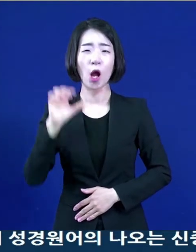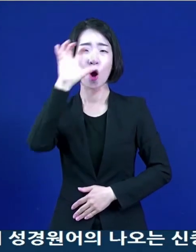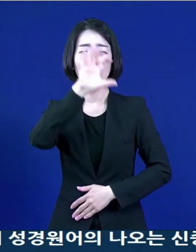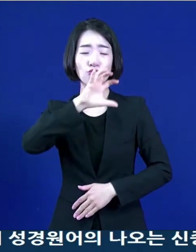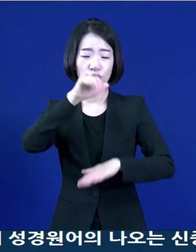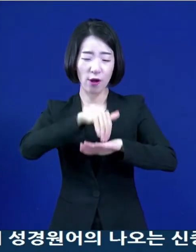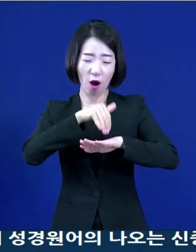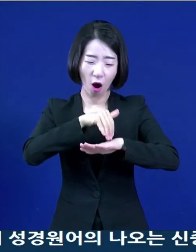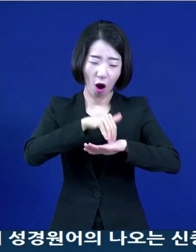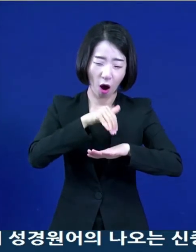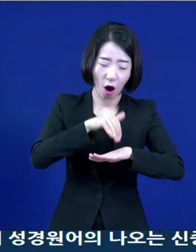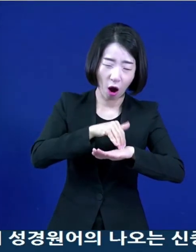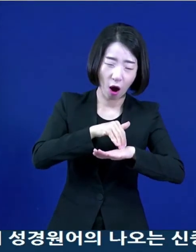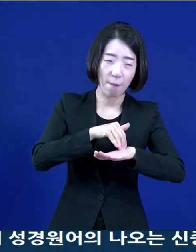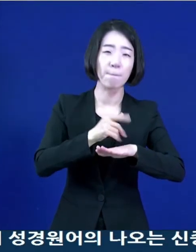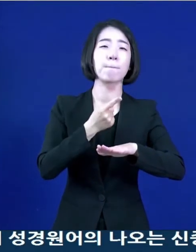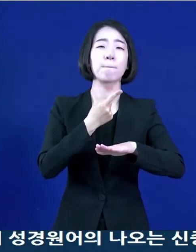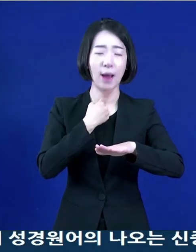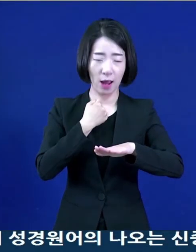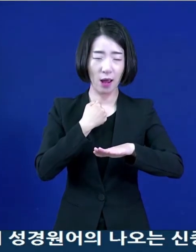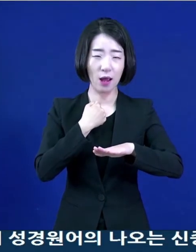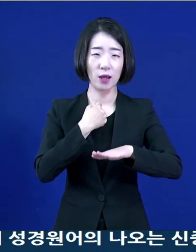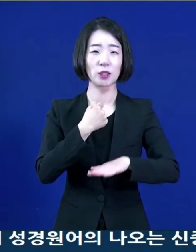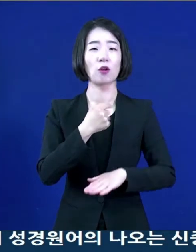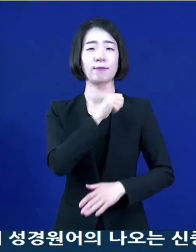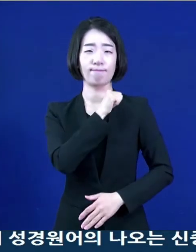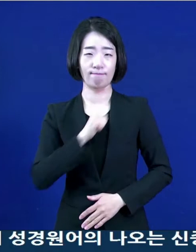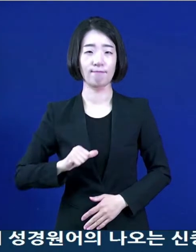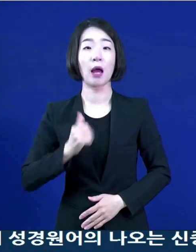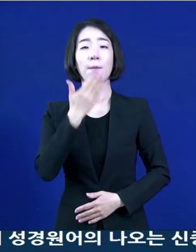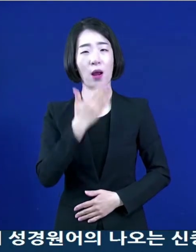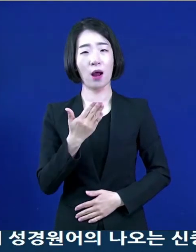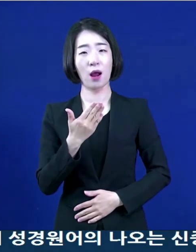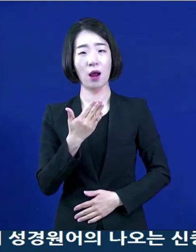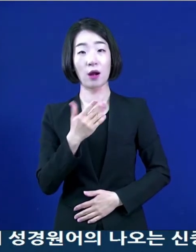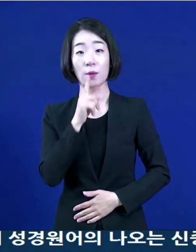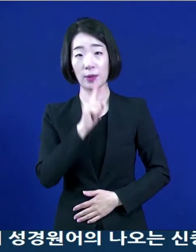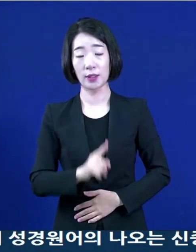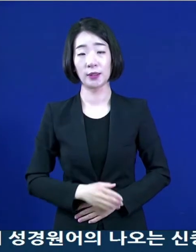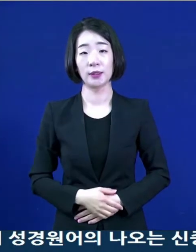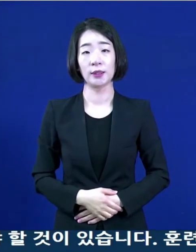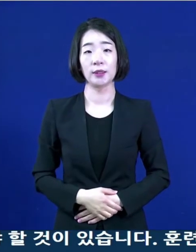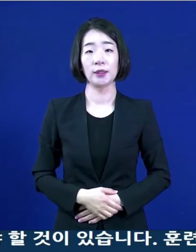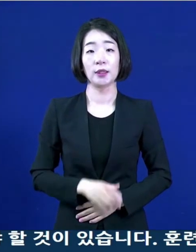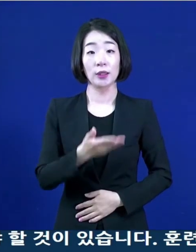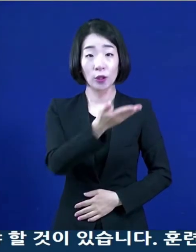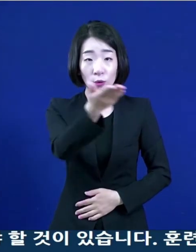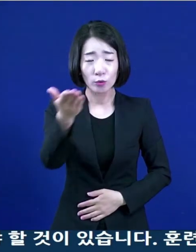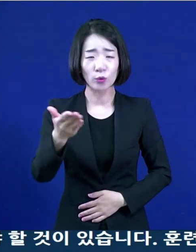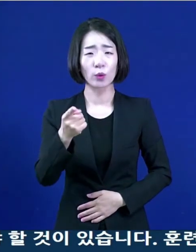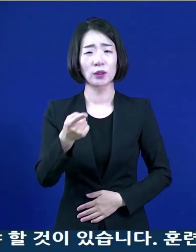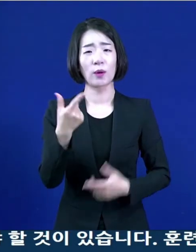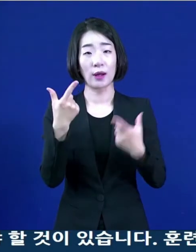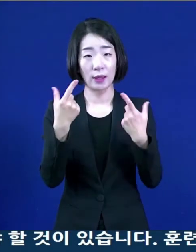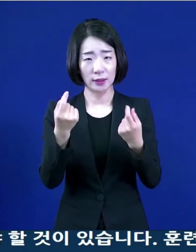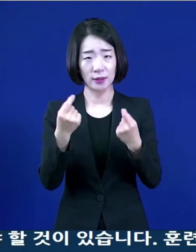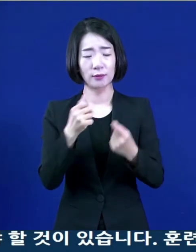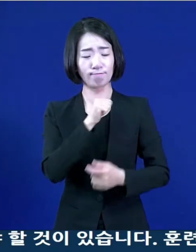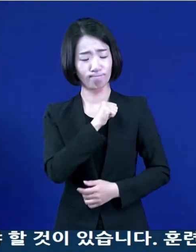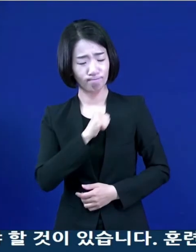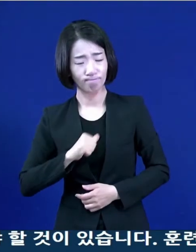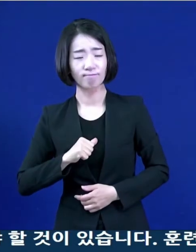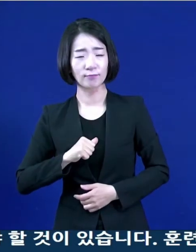자제력을 가질 때 신중함이 생겼다는 겁니다. 여러분, 그런 신중함이 나이가 들수록